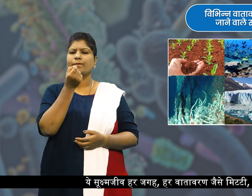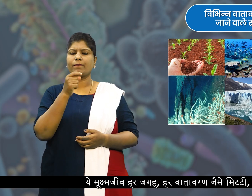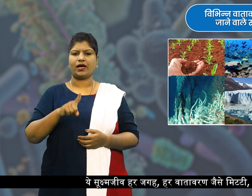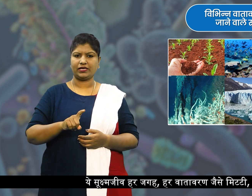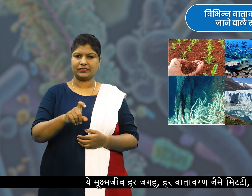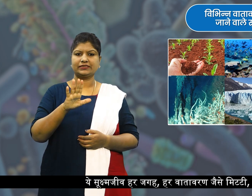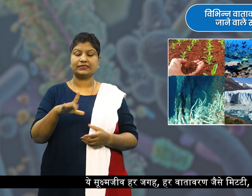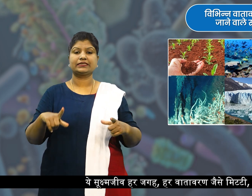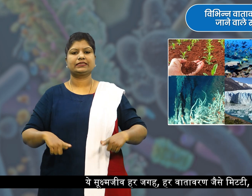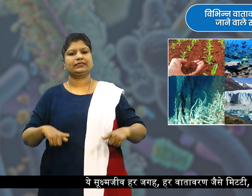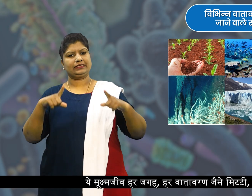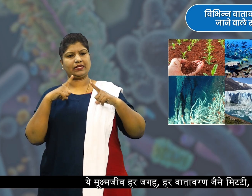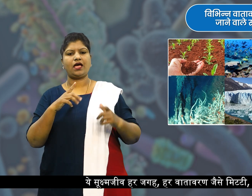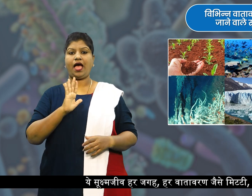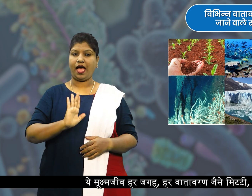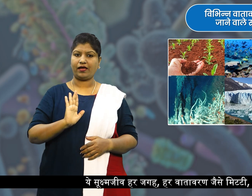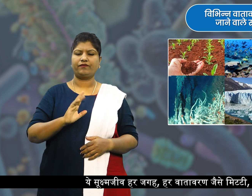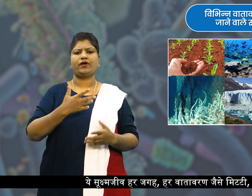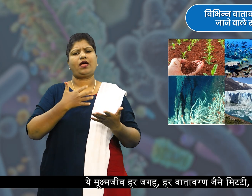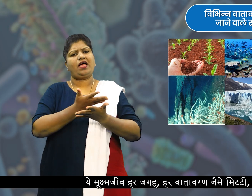जगह, हर वातावरण जैसे मिट्टी,